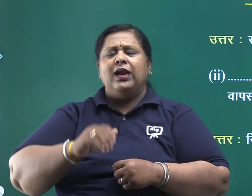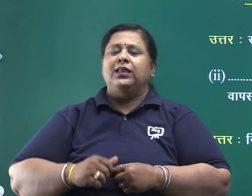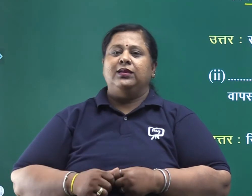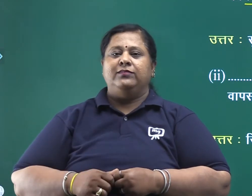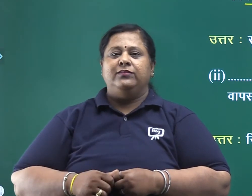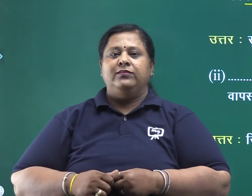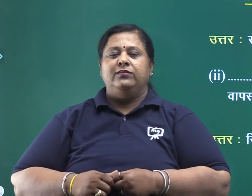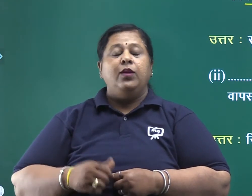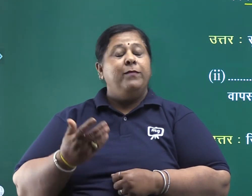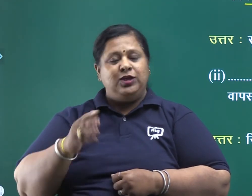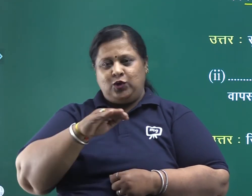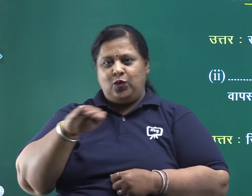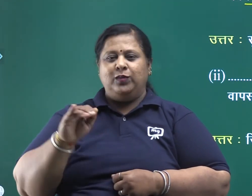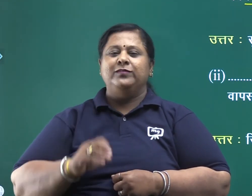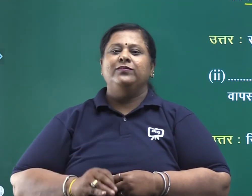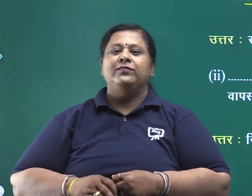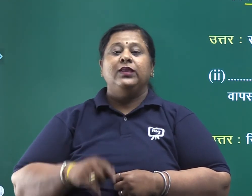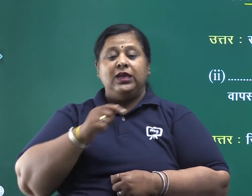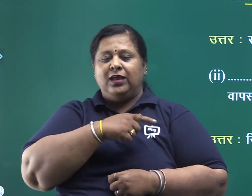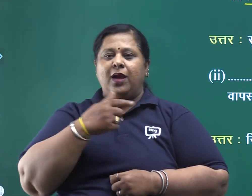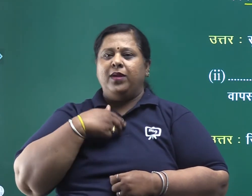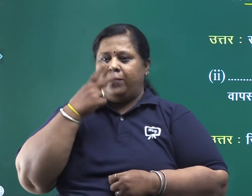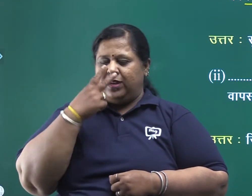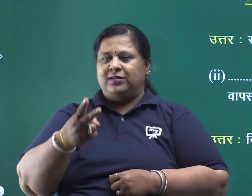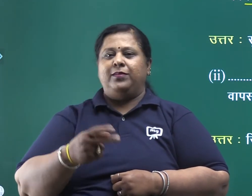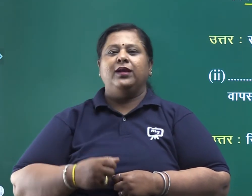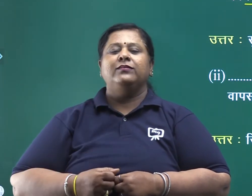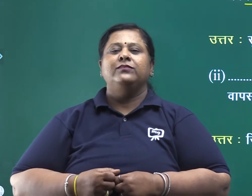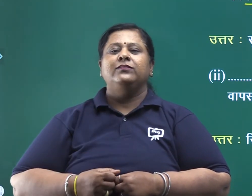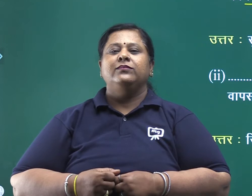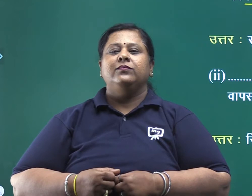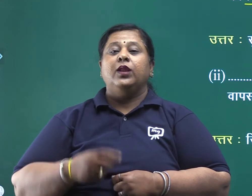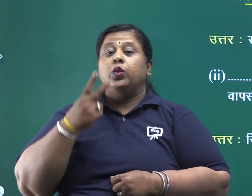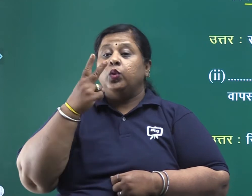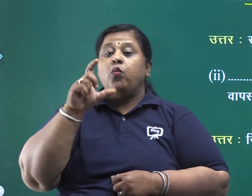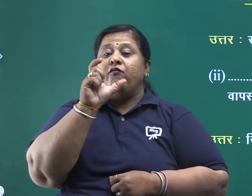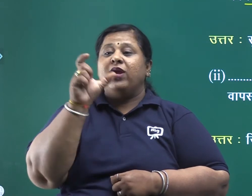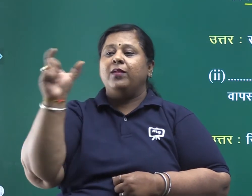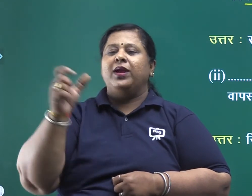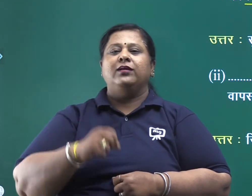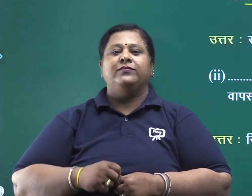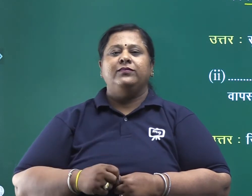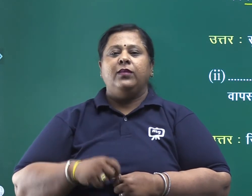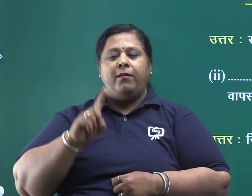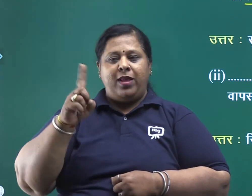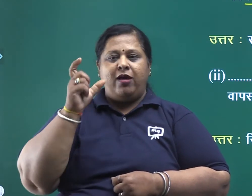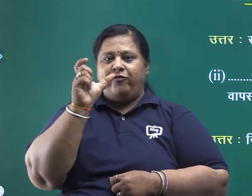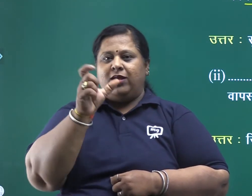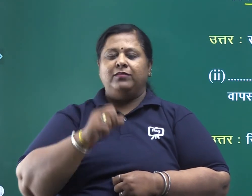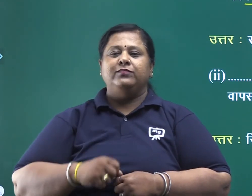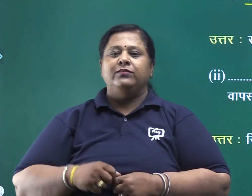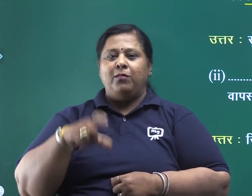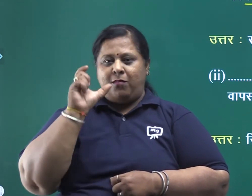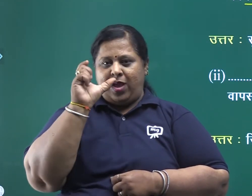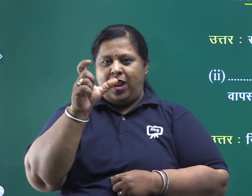थे। बच्चों, यहाँ पर हमारे सामने 2 विकल्प हैं। पहला